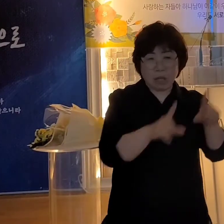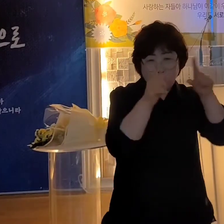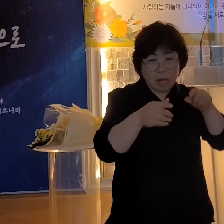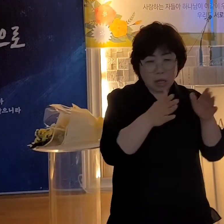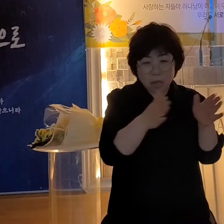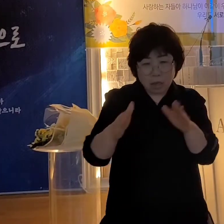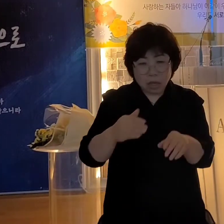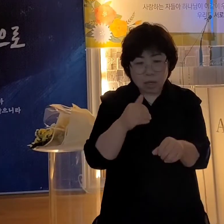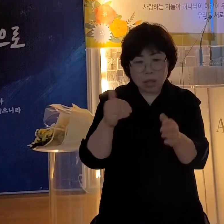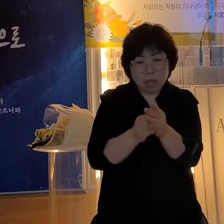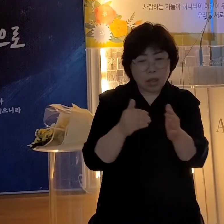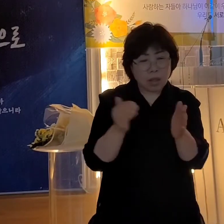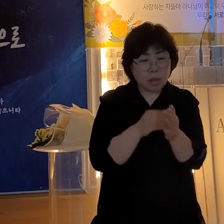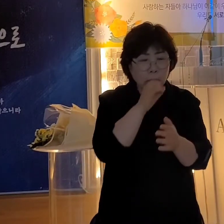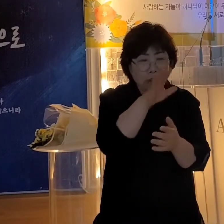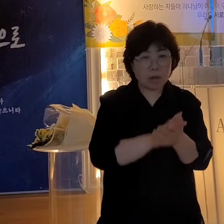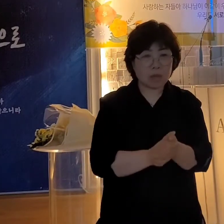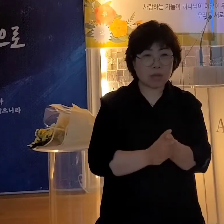뭐 이걸 정리할까?